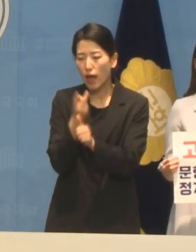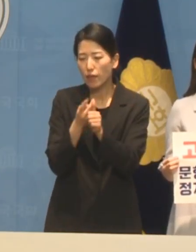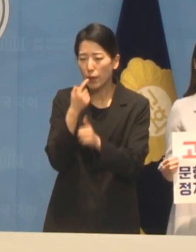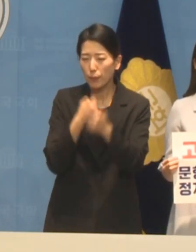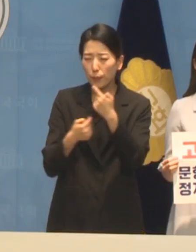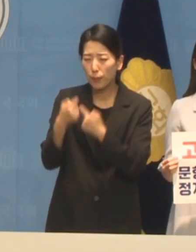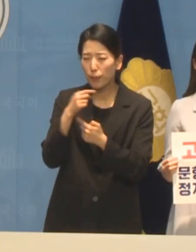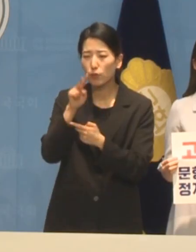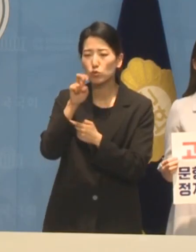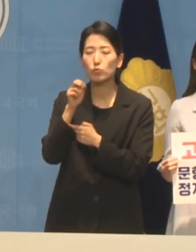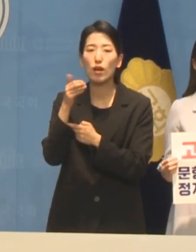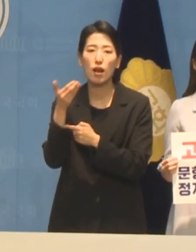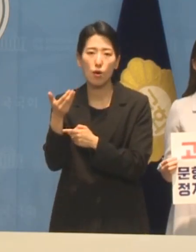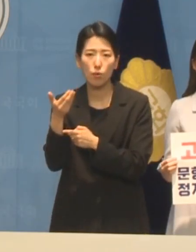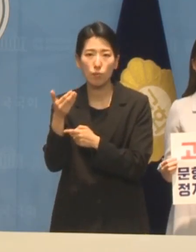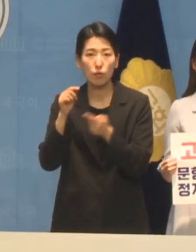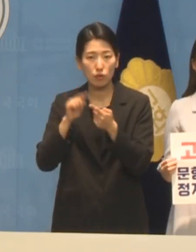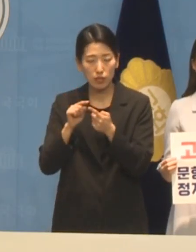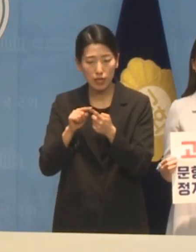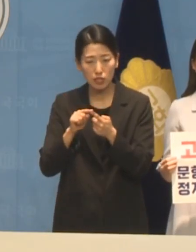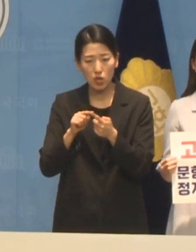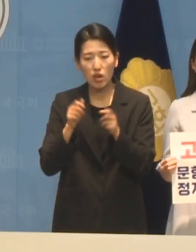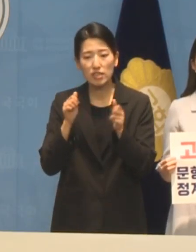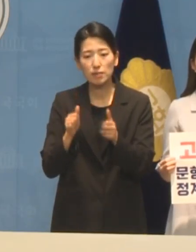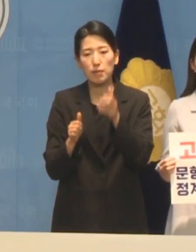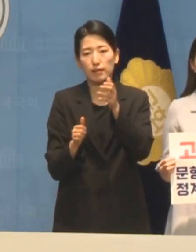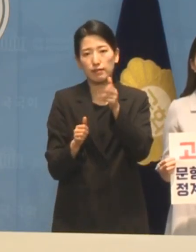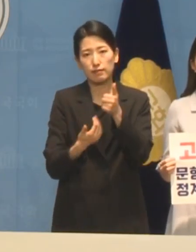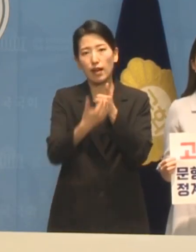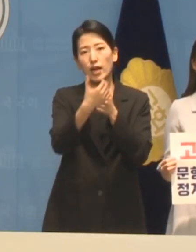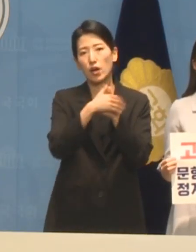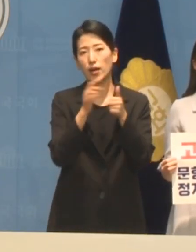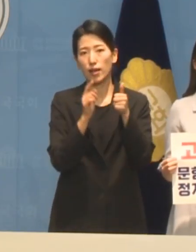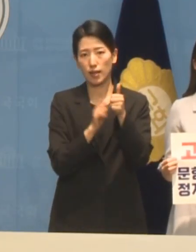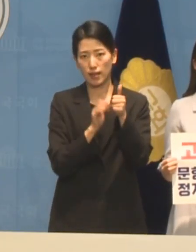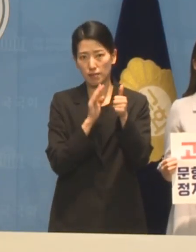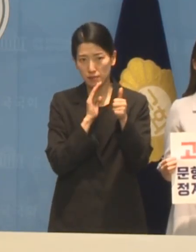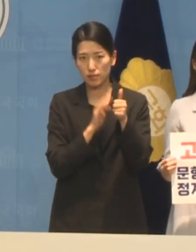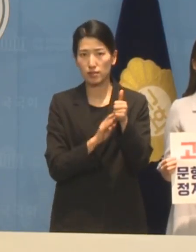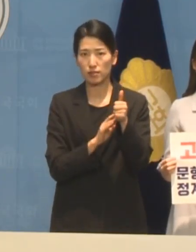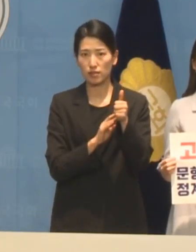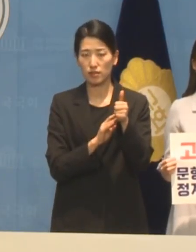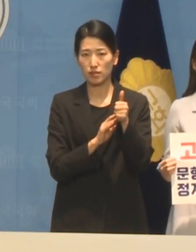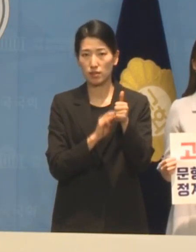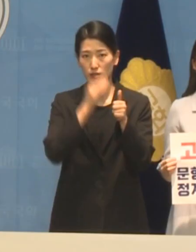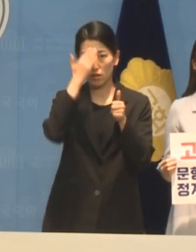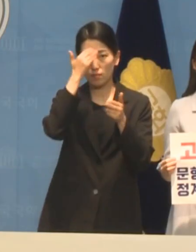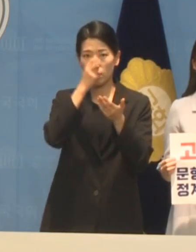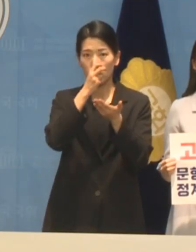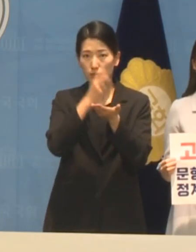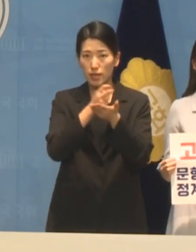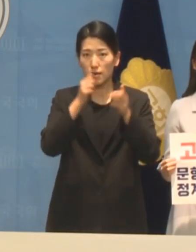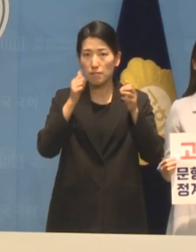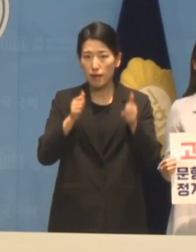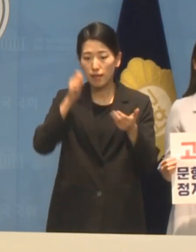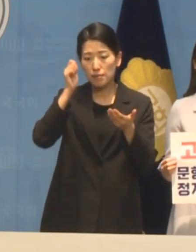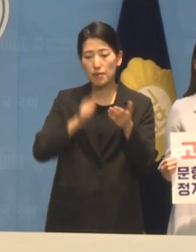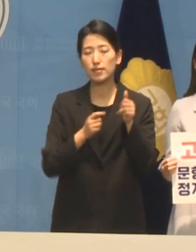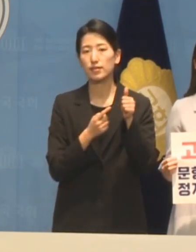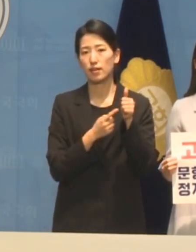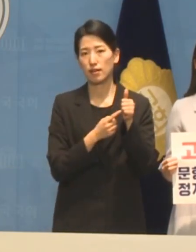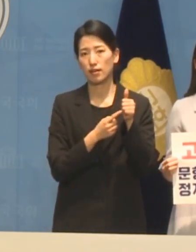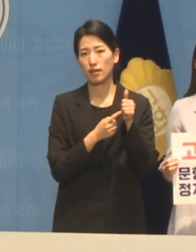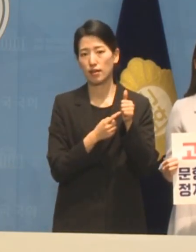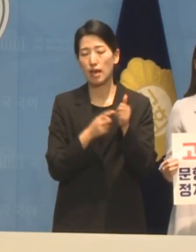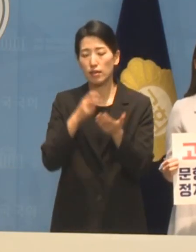대한 심판장의 역할을 하고 있는 자입니다. 헌법재판소 재판관으로서 헌법재판소법